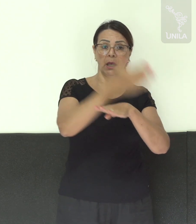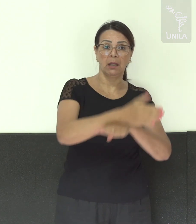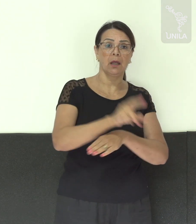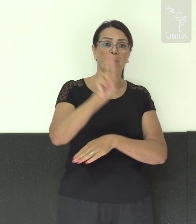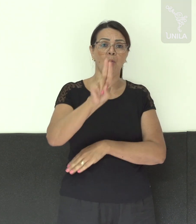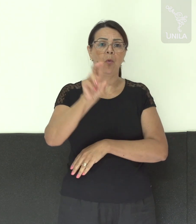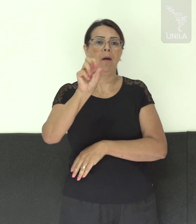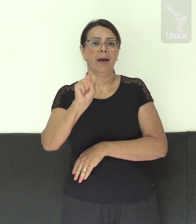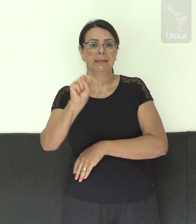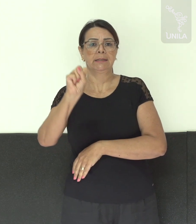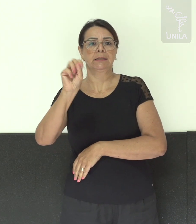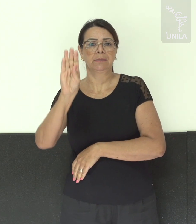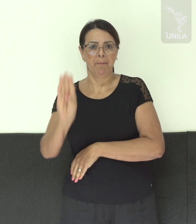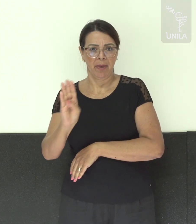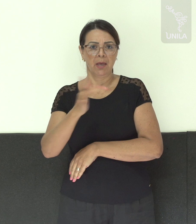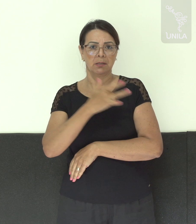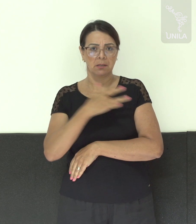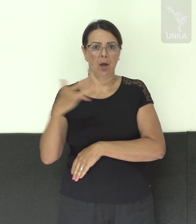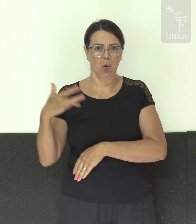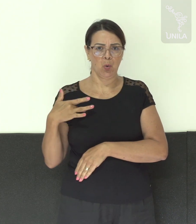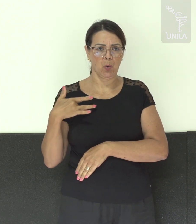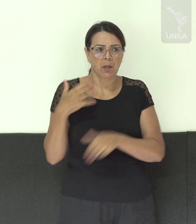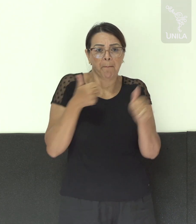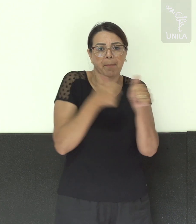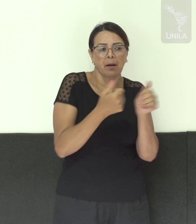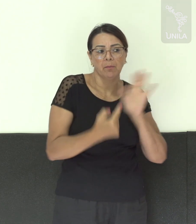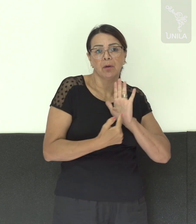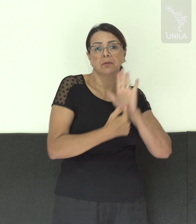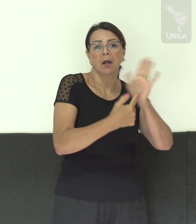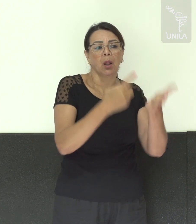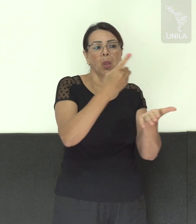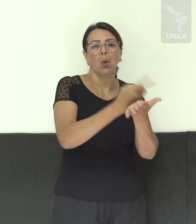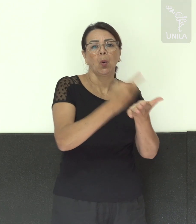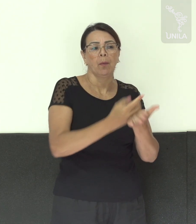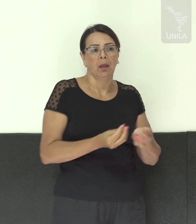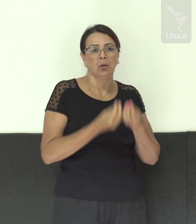de saúde mais próxima e apresentar os seguintes documentos.